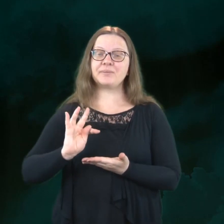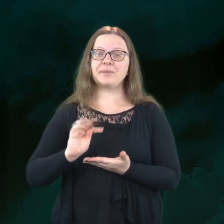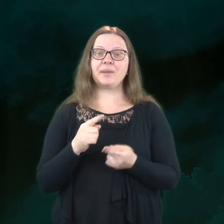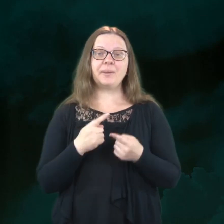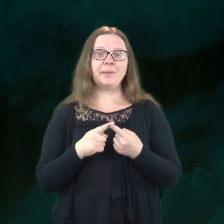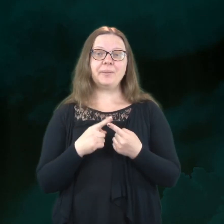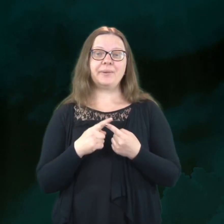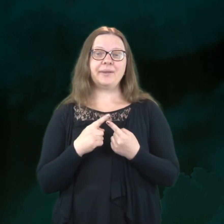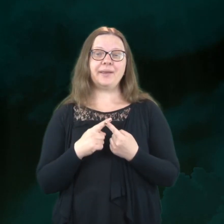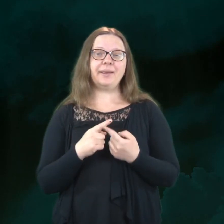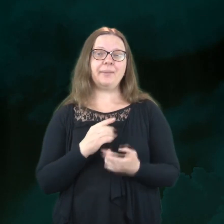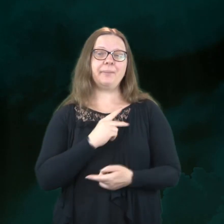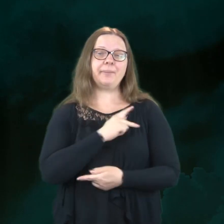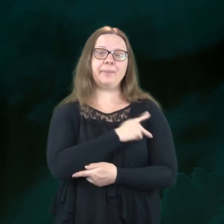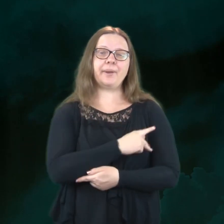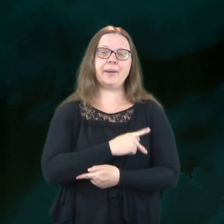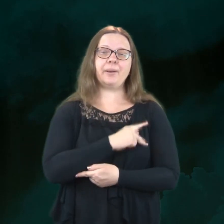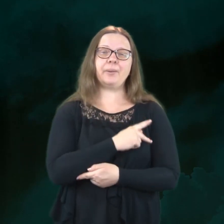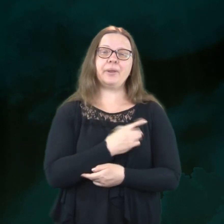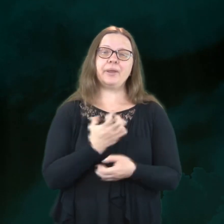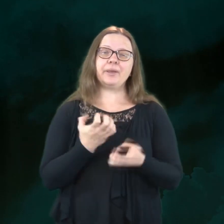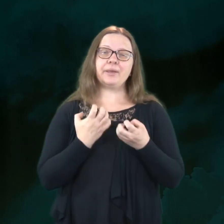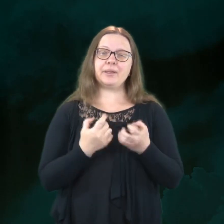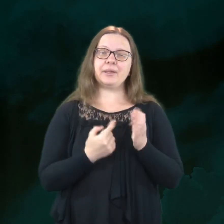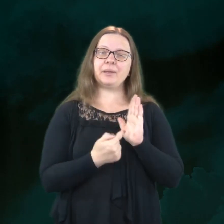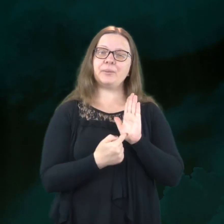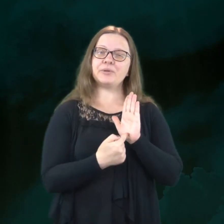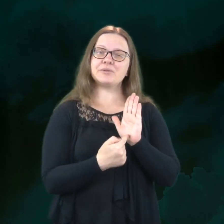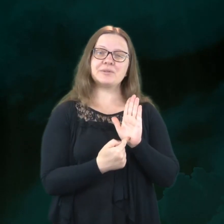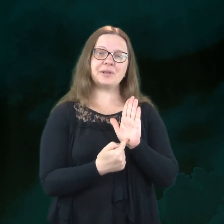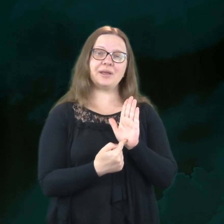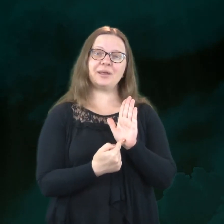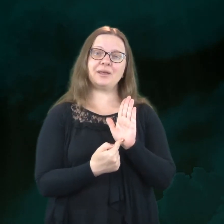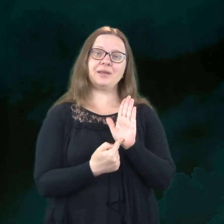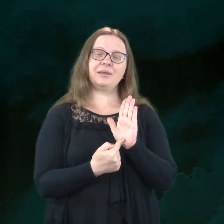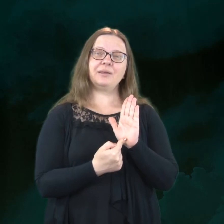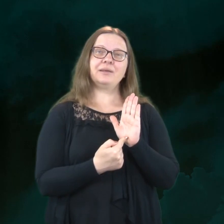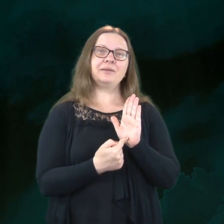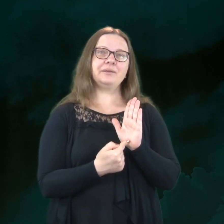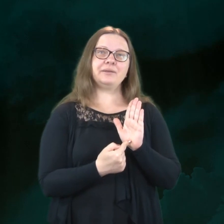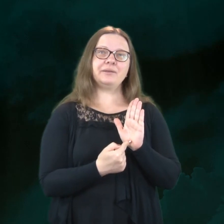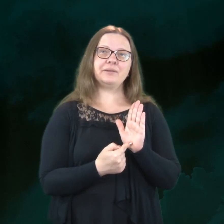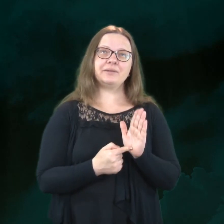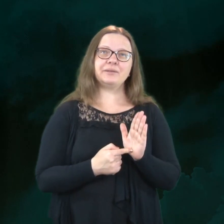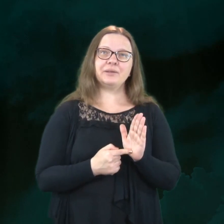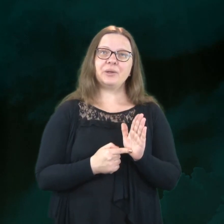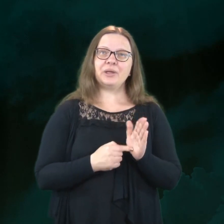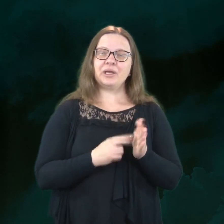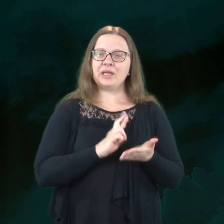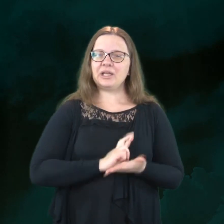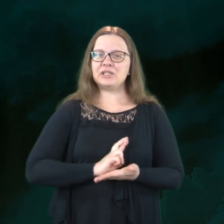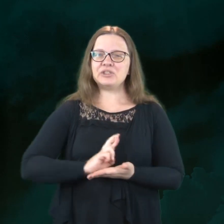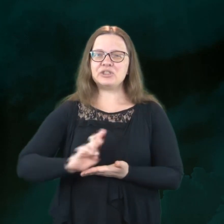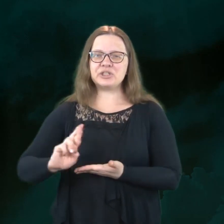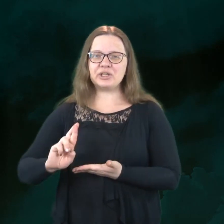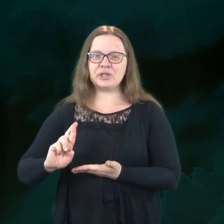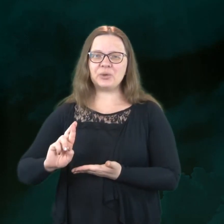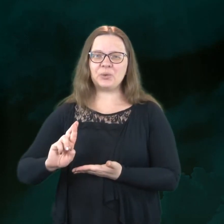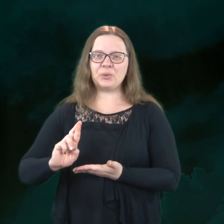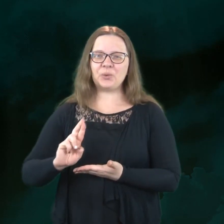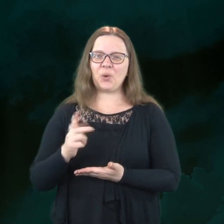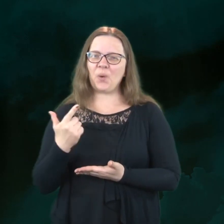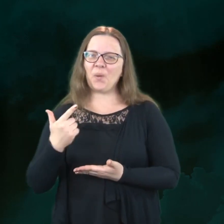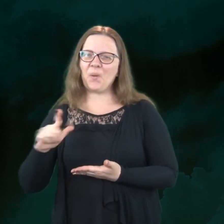estava apresentando ou oferecendo uma outra religião em troca da religião grega. Ele